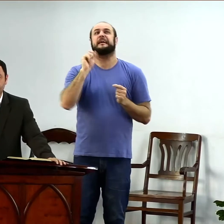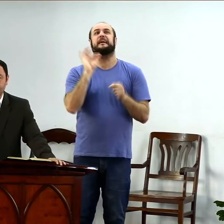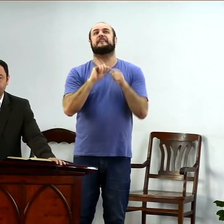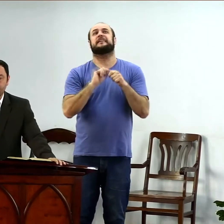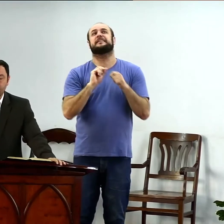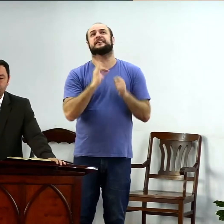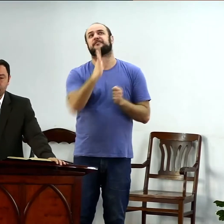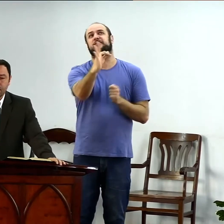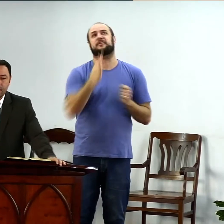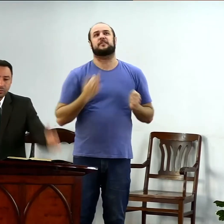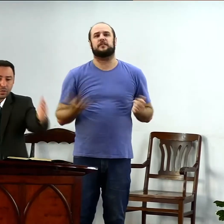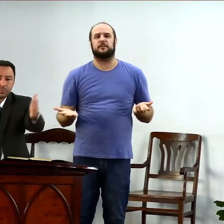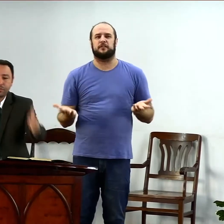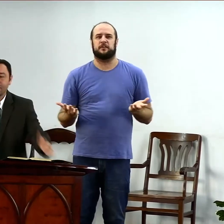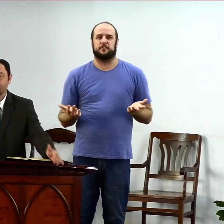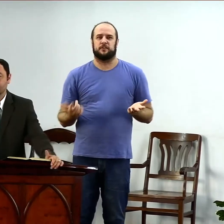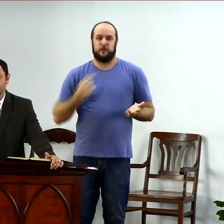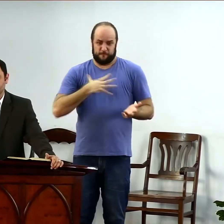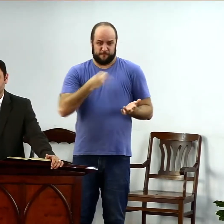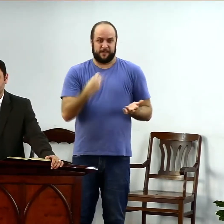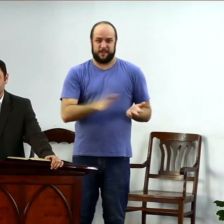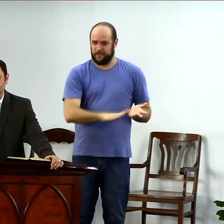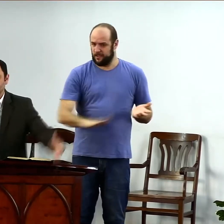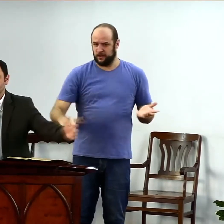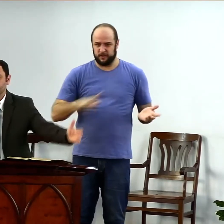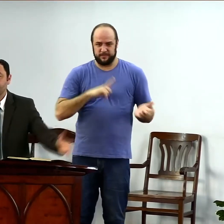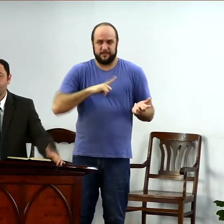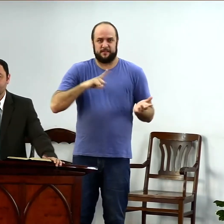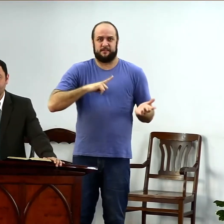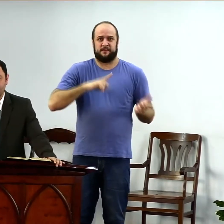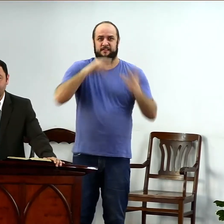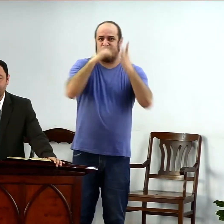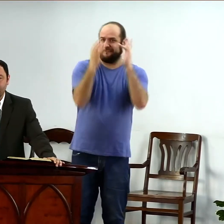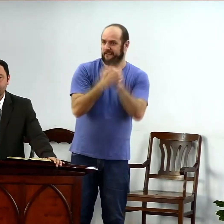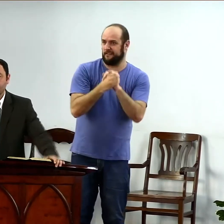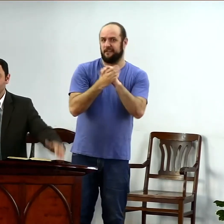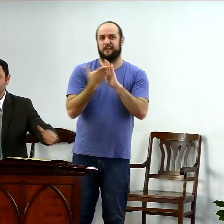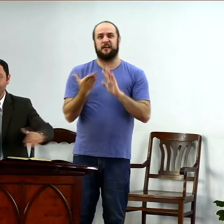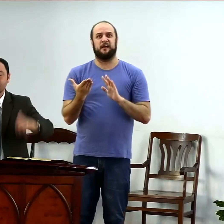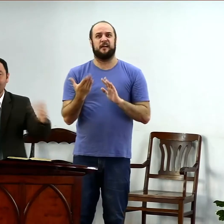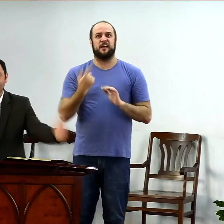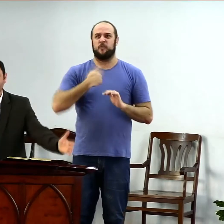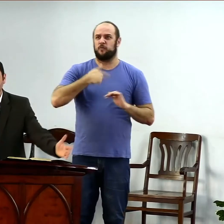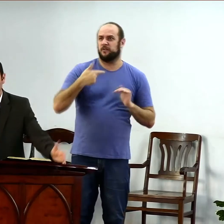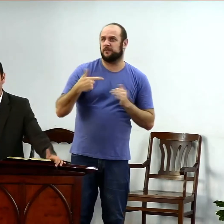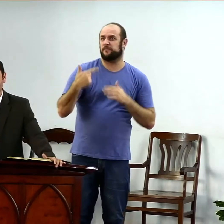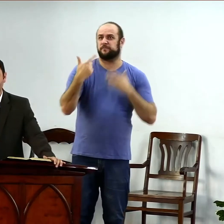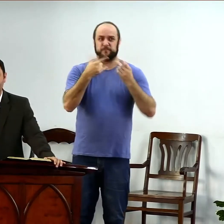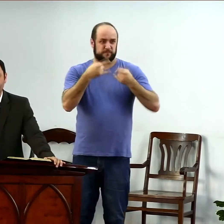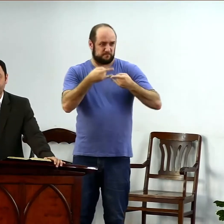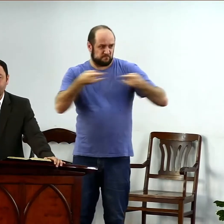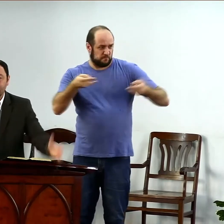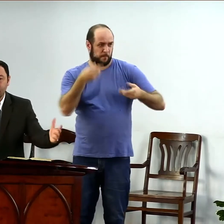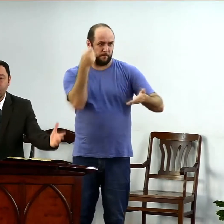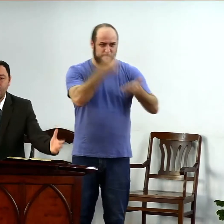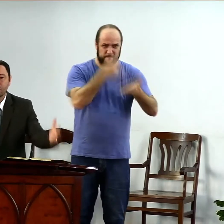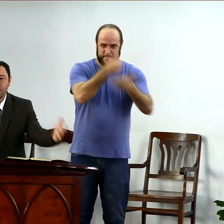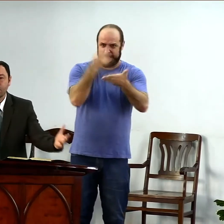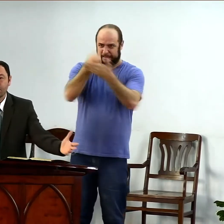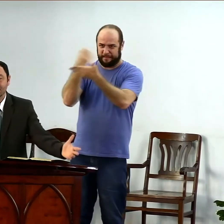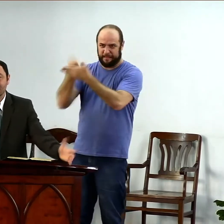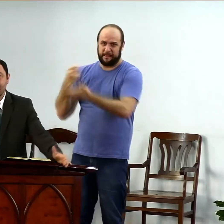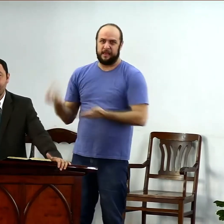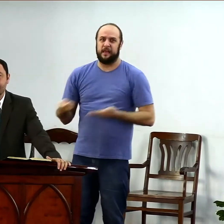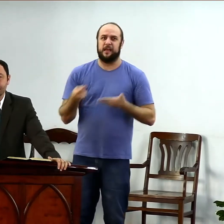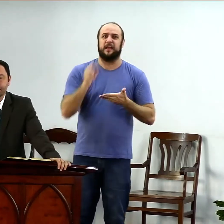fazer? Eu tenho filhos, eu tenho esposa, eu tenho vários carnês para pagar. E agora, o que eu